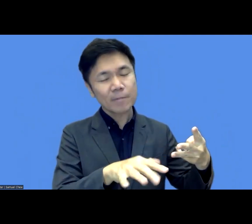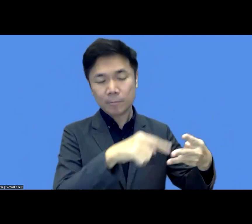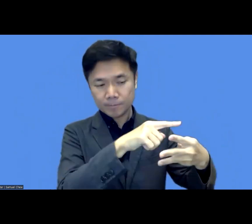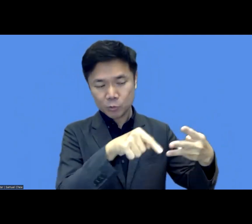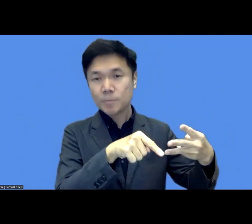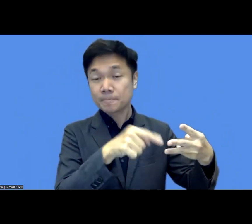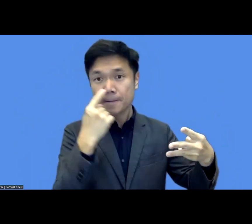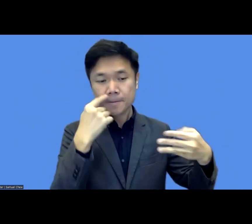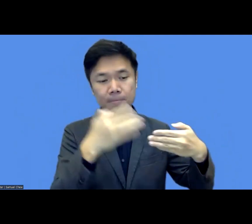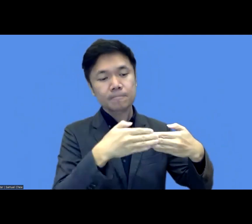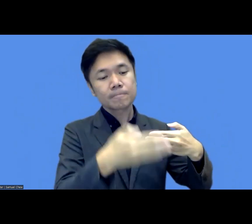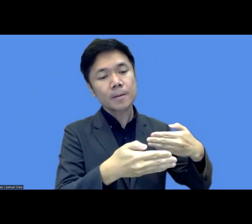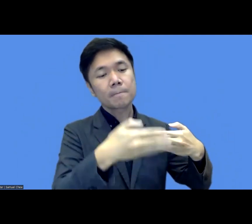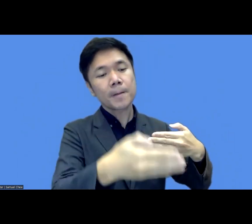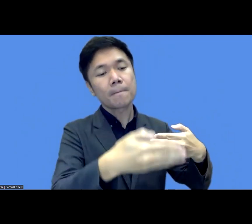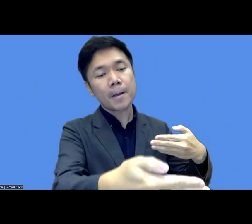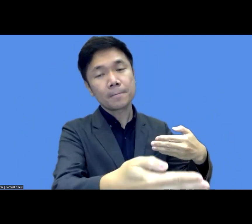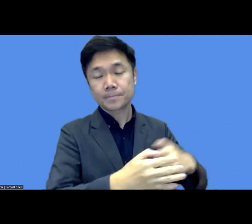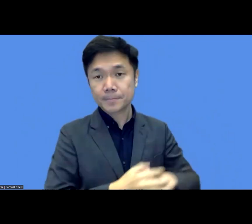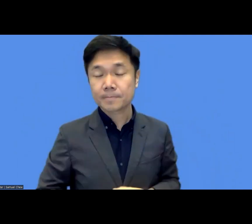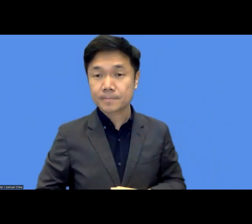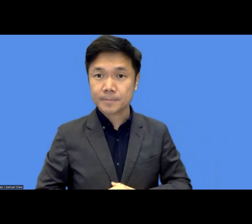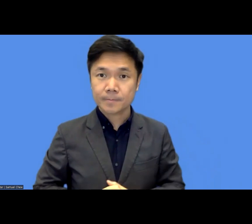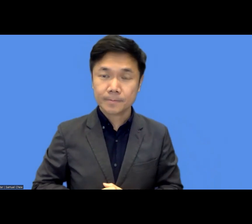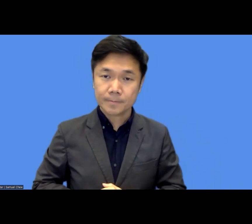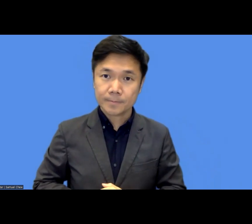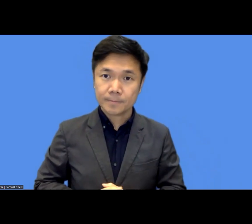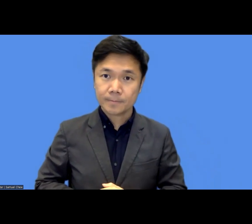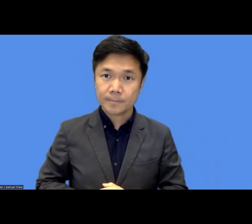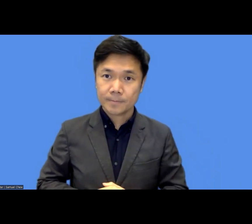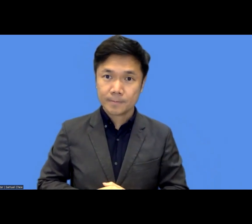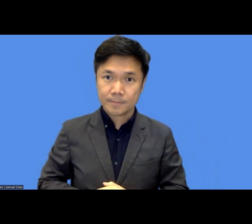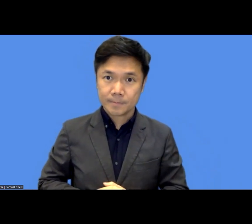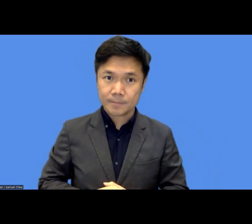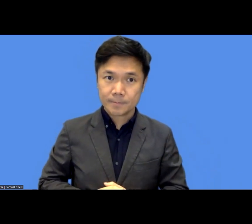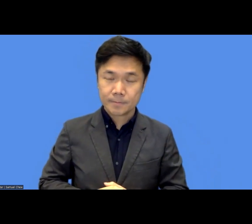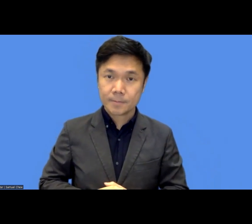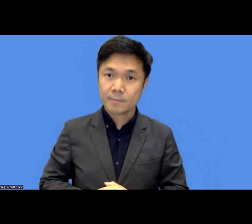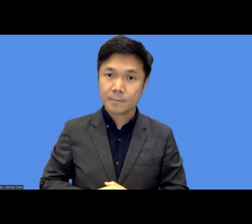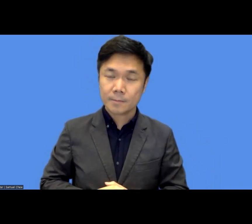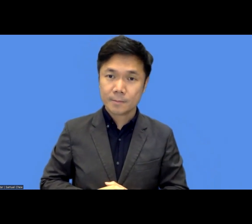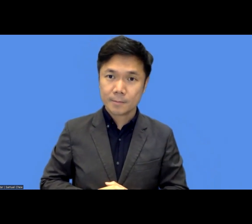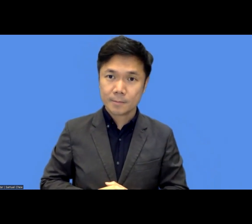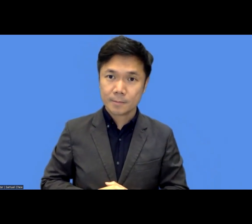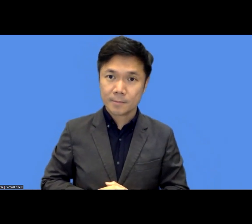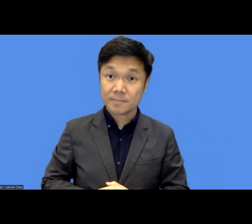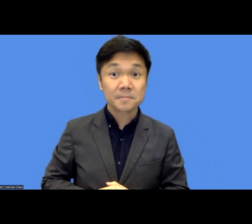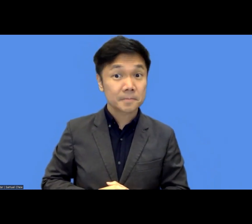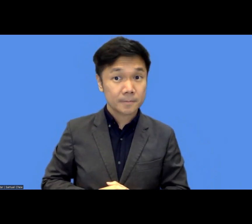Y hay personas que de momento están apoyando esas posiciones de personas con discapacidad.